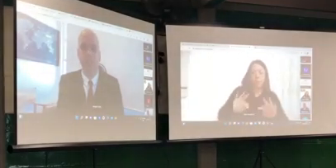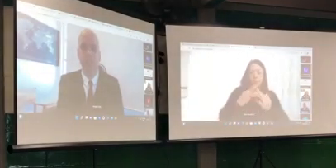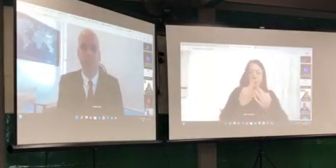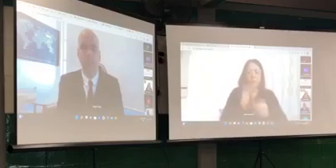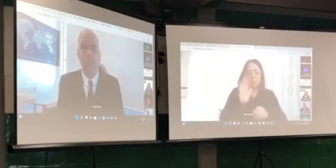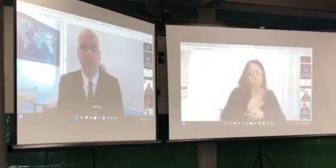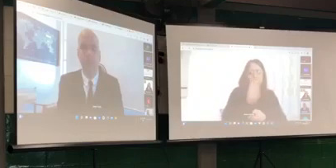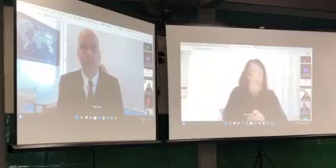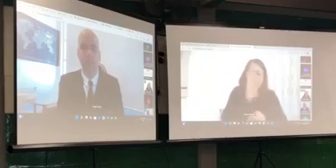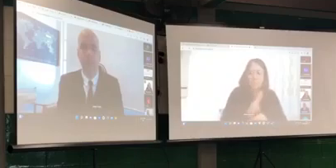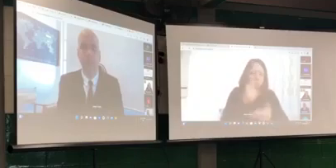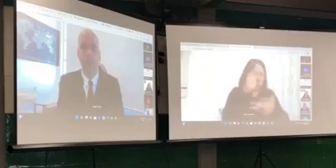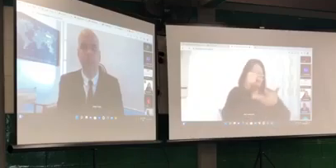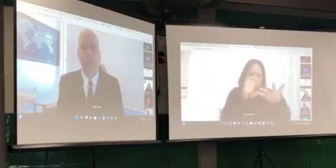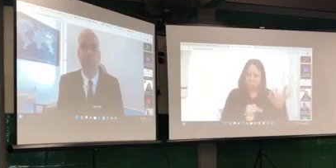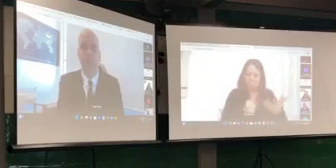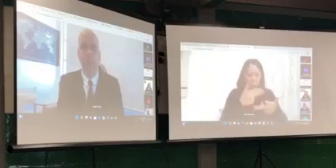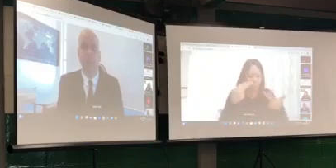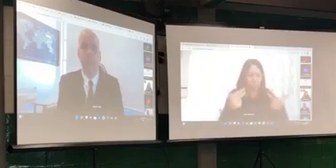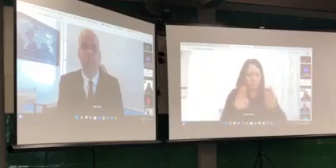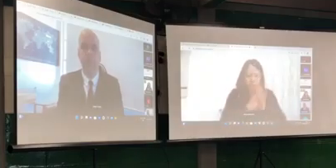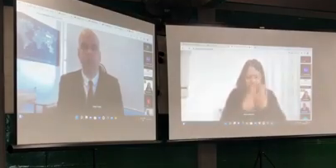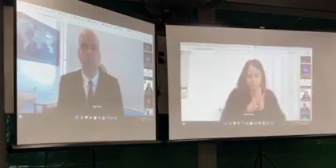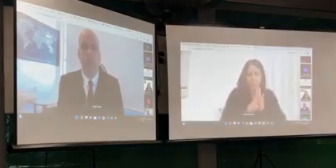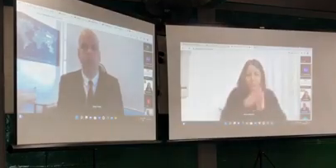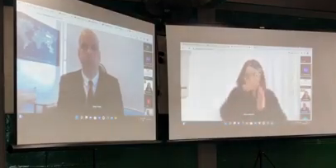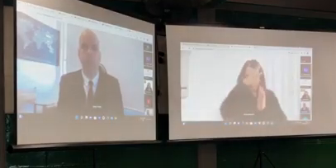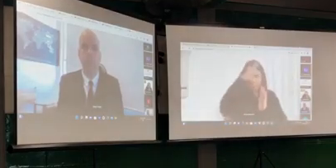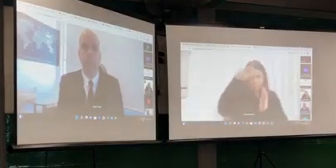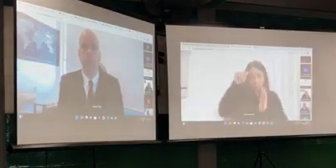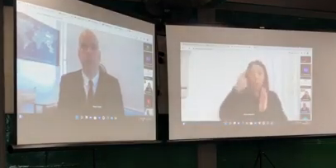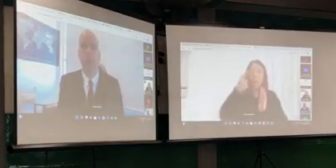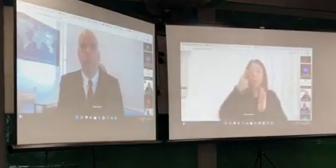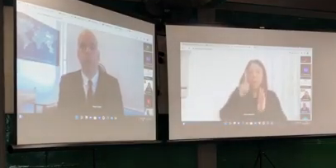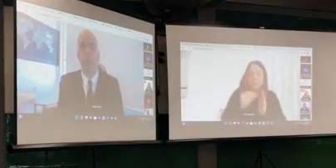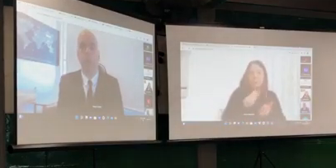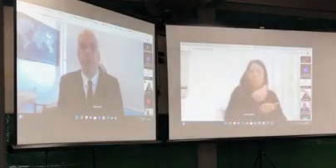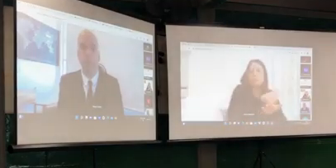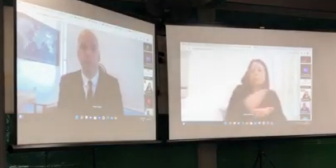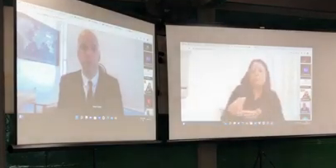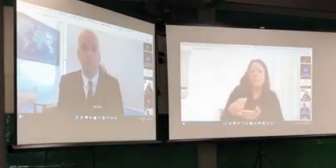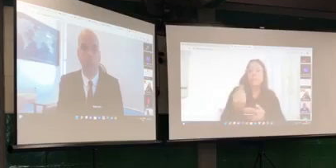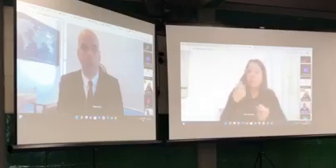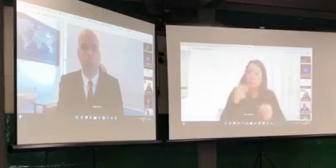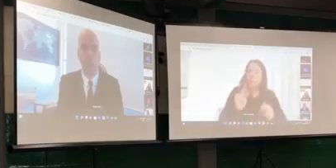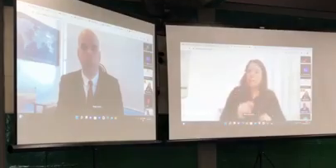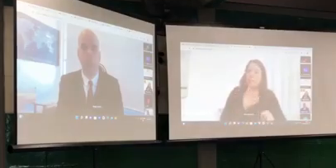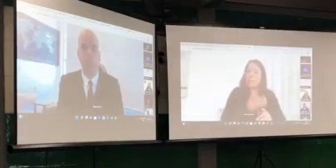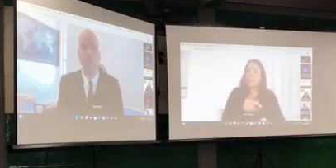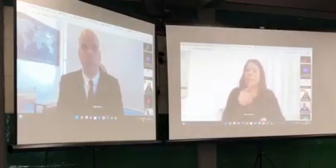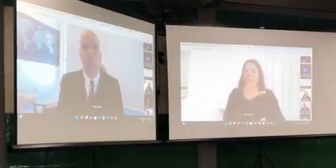Brasil, enfim, tem outros benefícios que a prefeitura concede e que as pessoas precisam ter o cadastro único atualizado. E